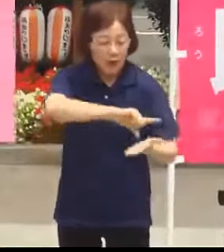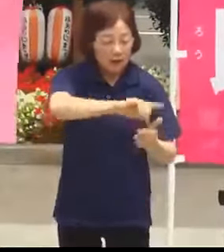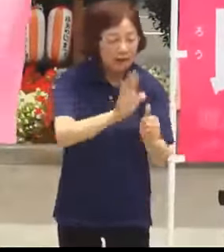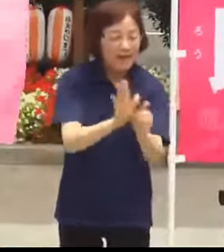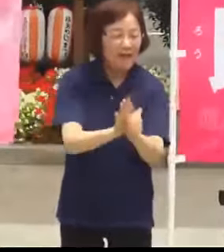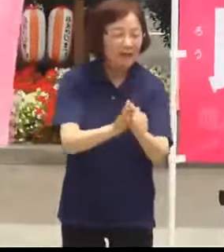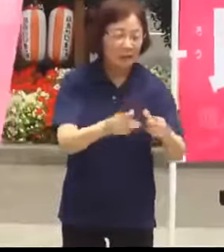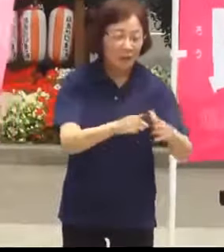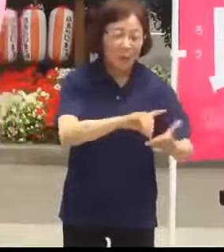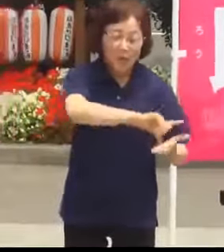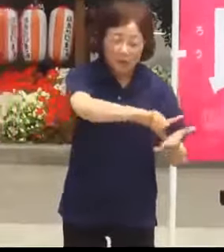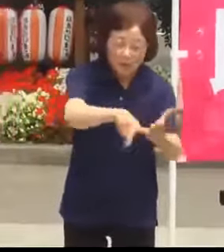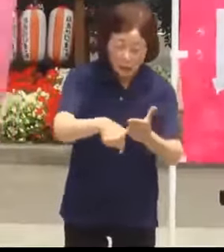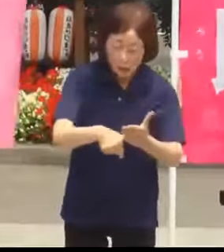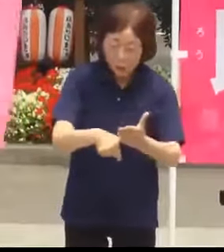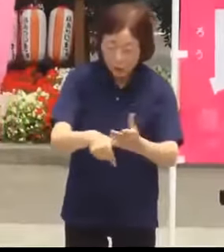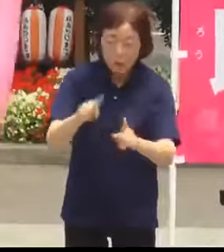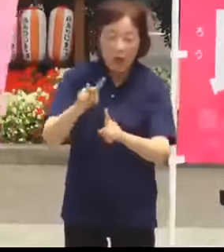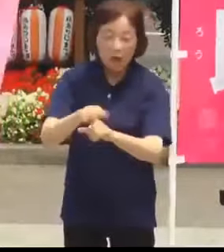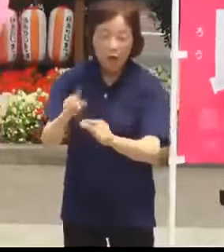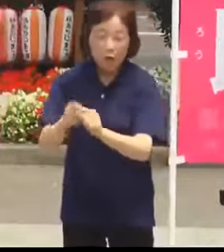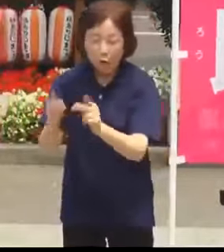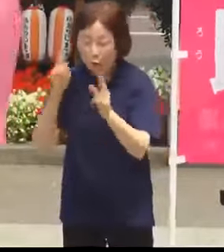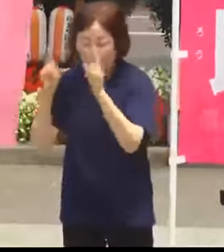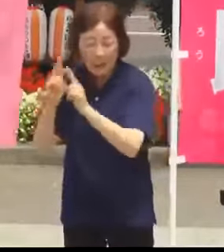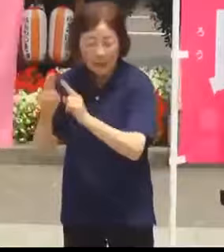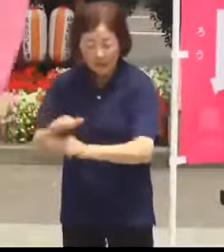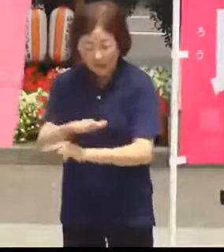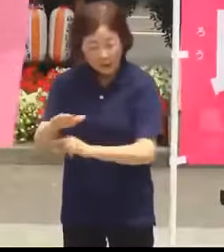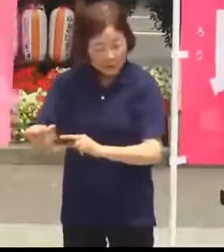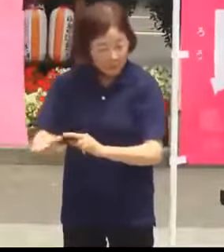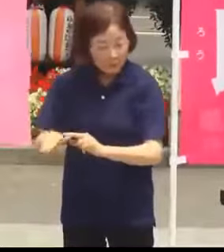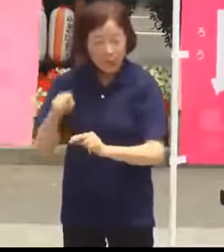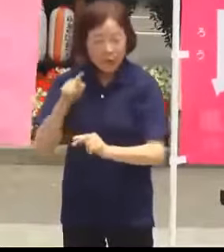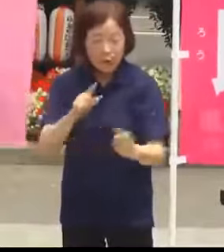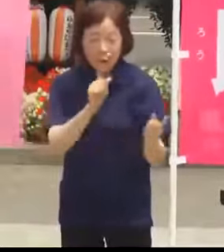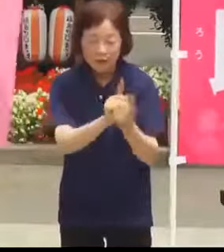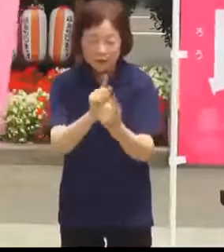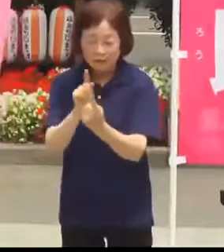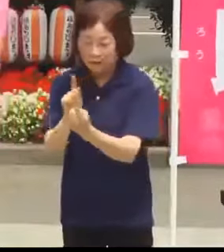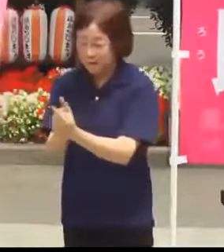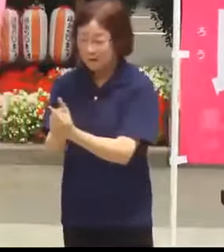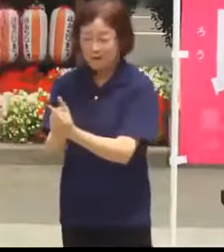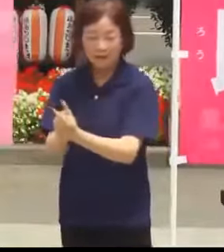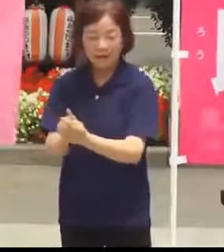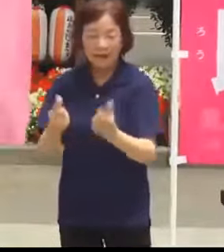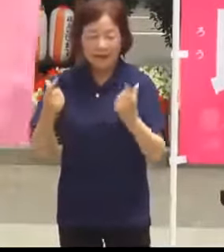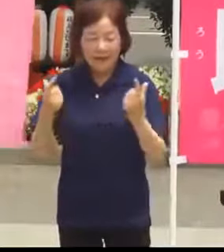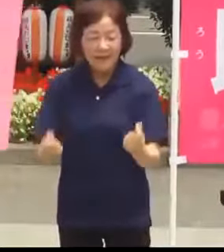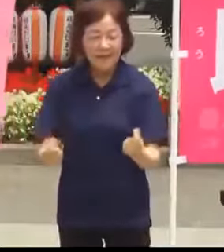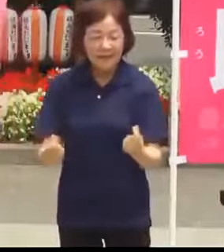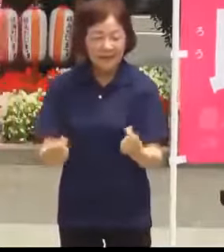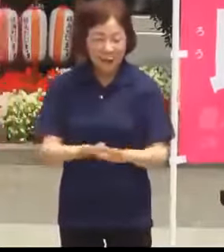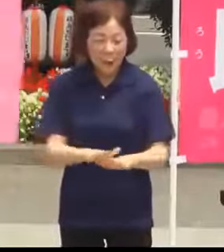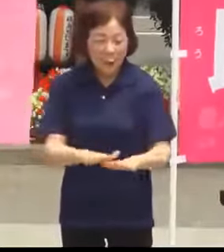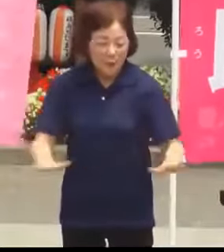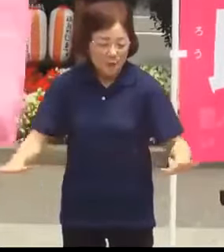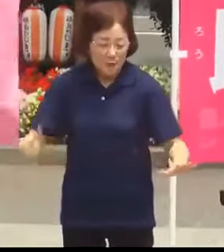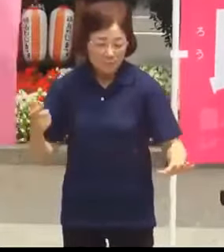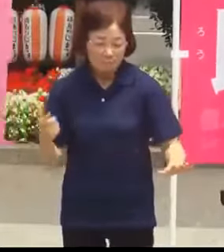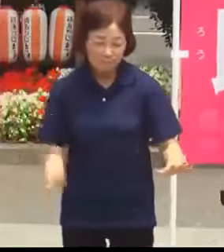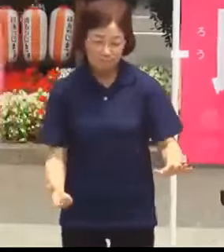そして中小零細じゃないですかっていうそこに対していましっかりと足元固められるよう